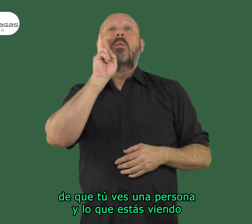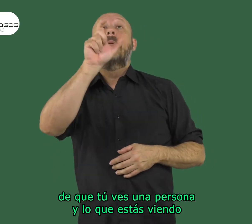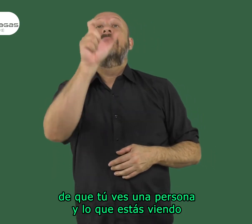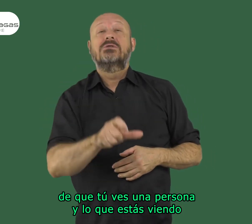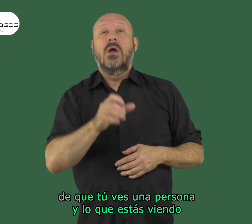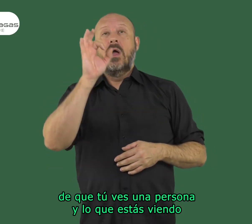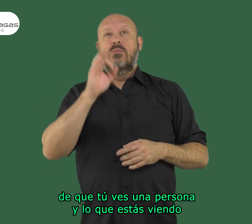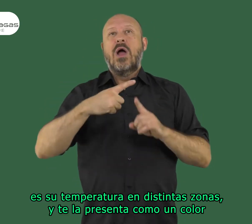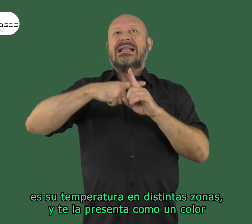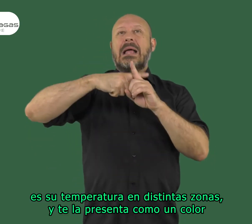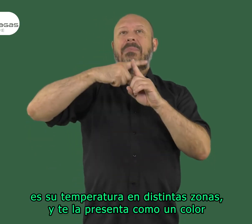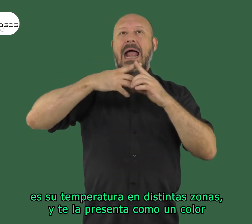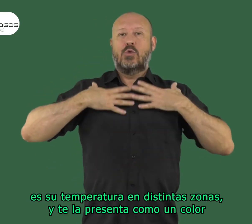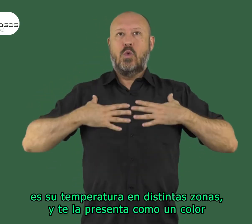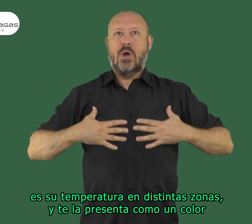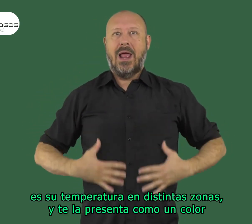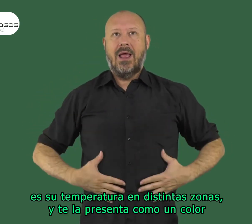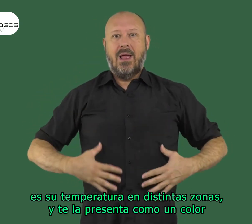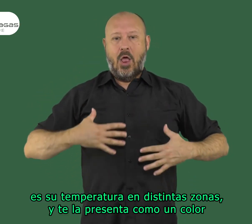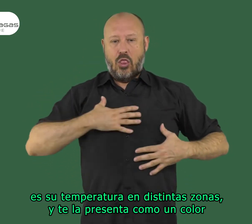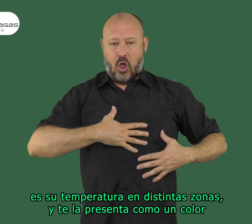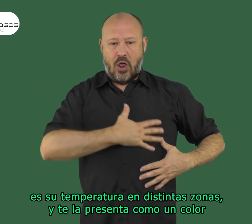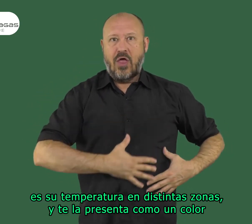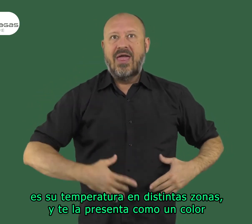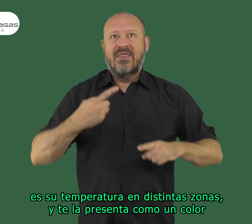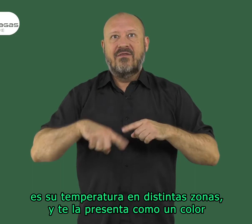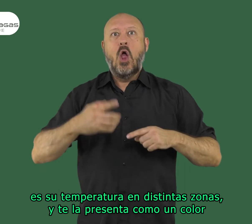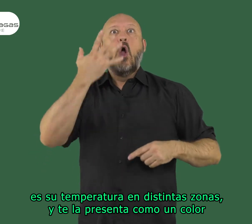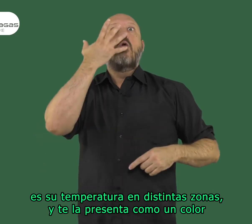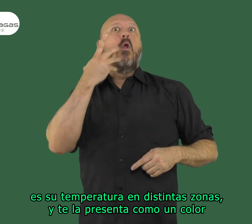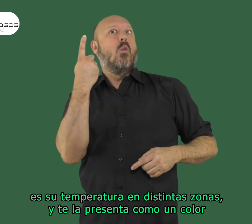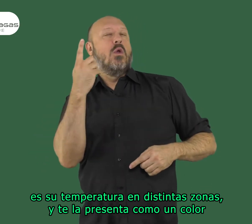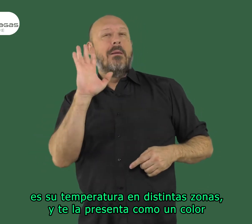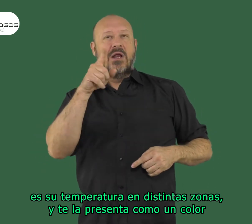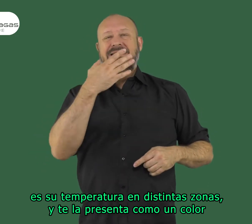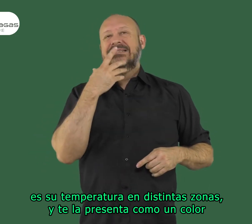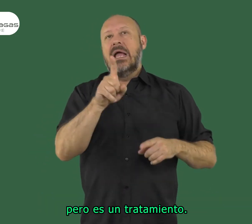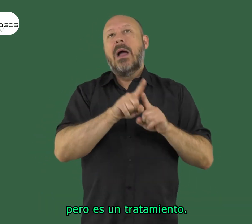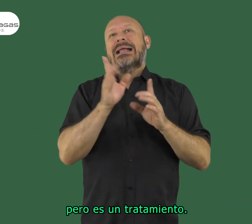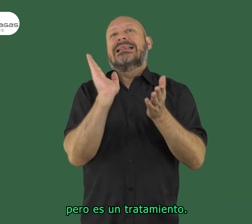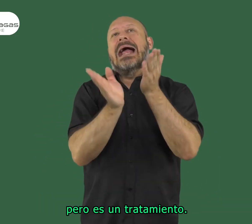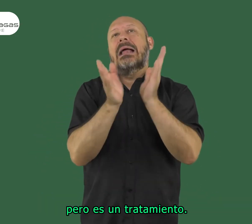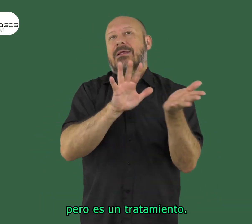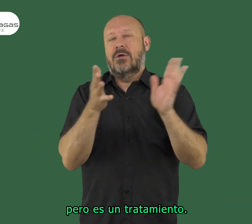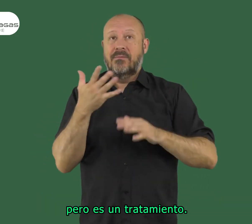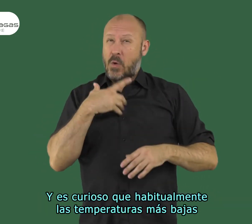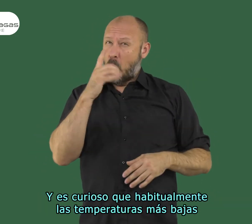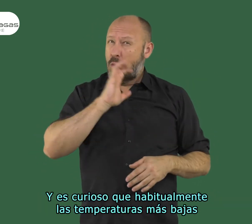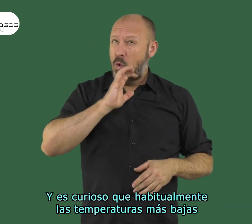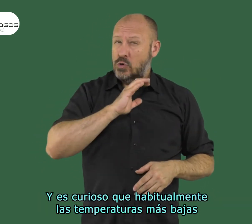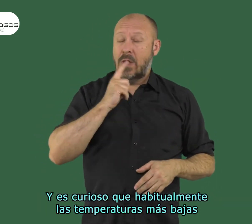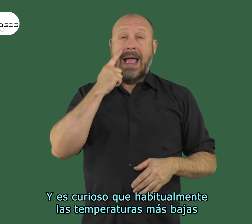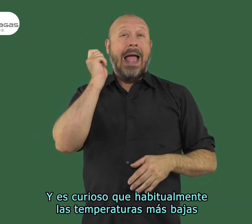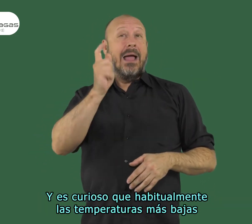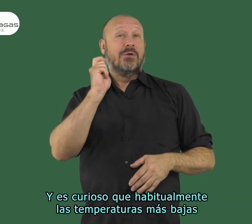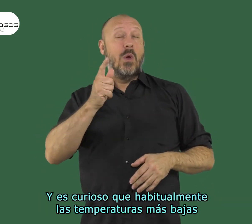persona y lo que estás viendo es su temperatura en distintas zonas y te la presenta como un color, pero es un tratamiento. Y